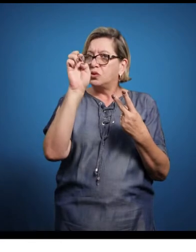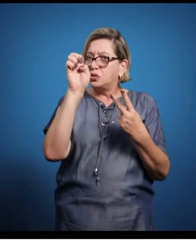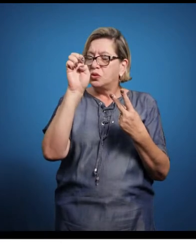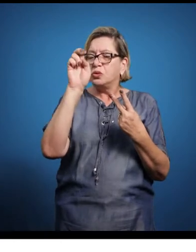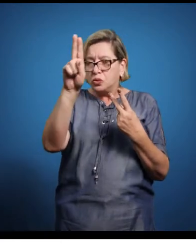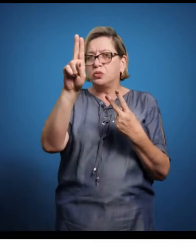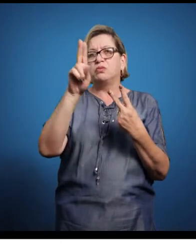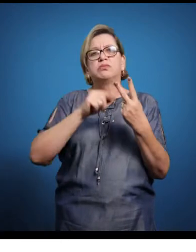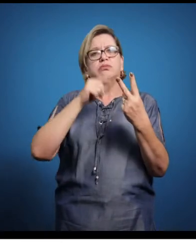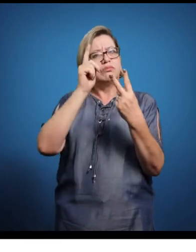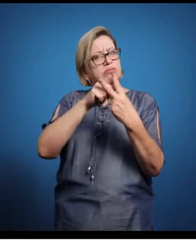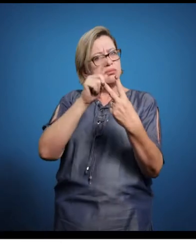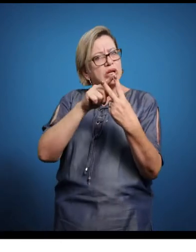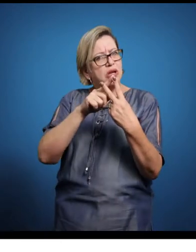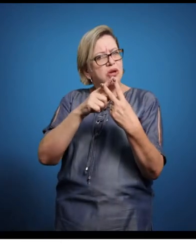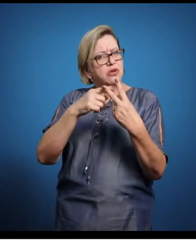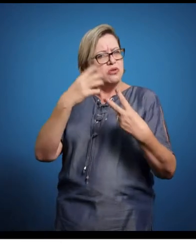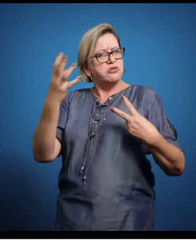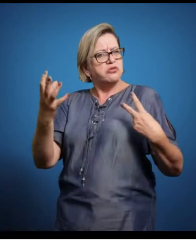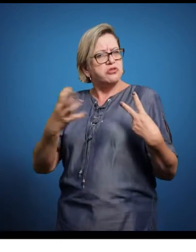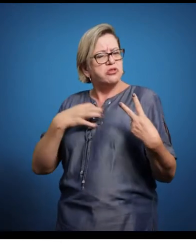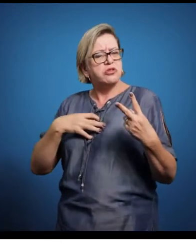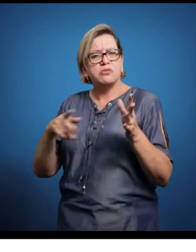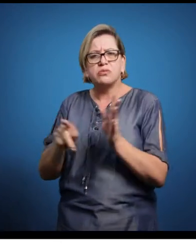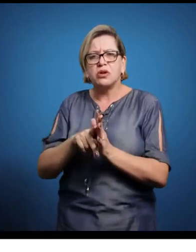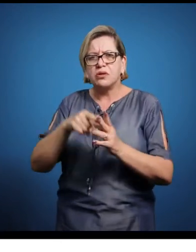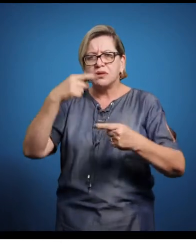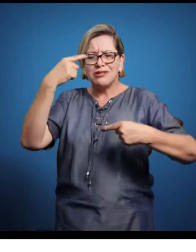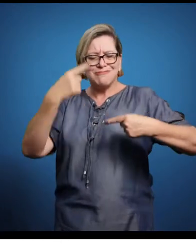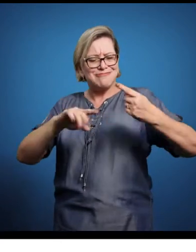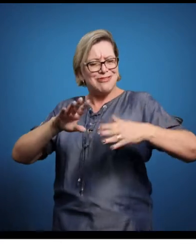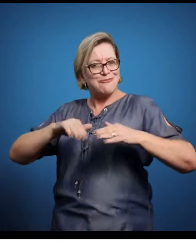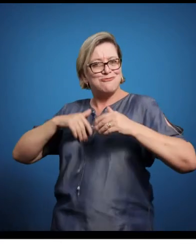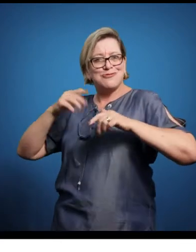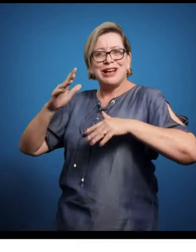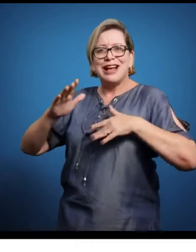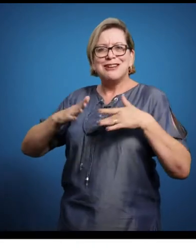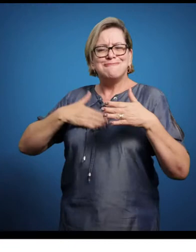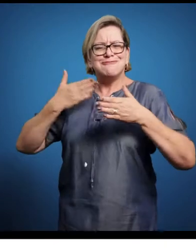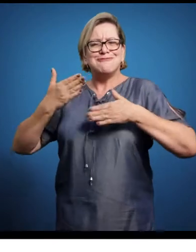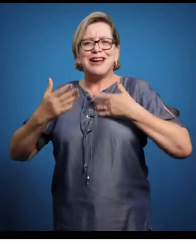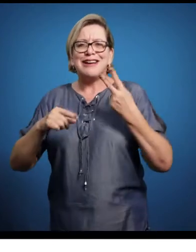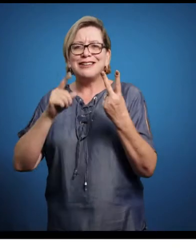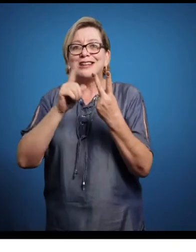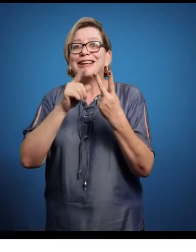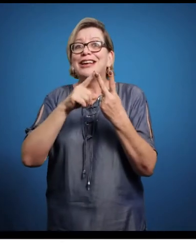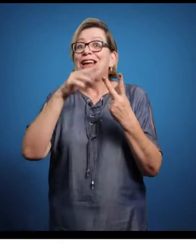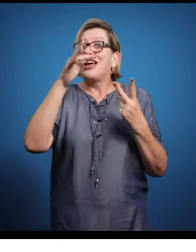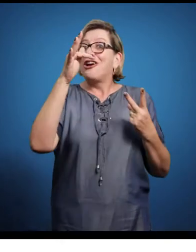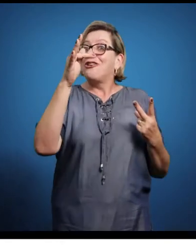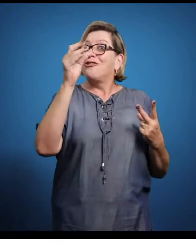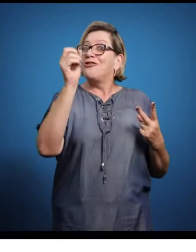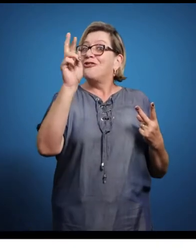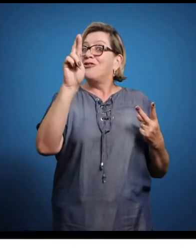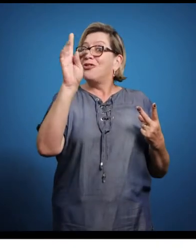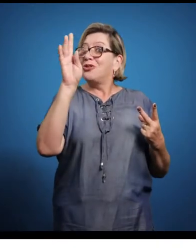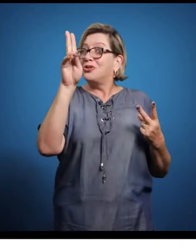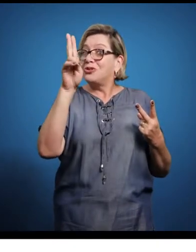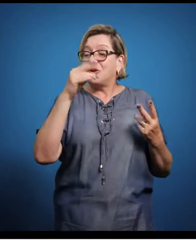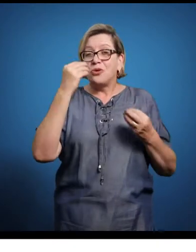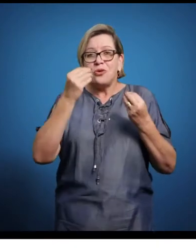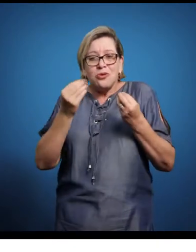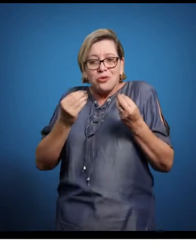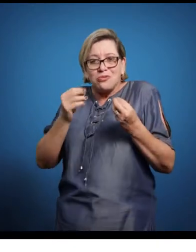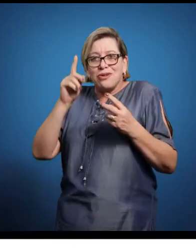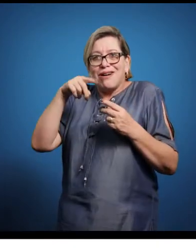enquanto ousadia ea fortur enquanto circunstância enquanto o destino da história as duas coisas